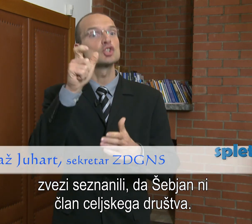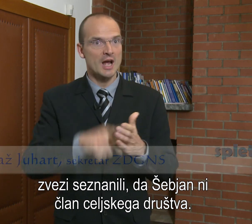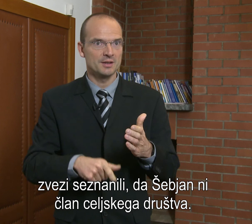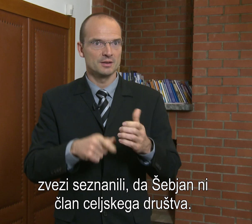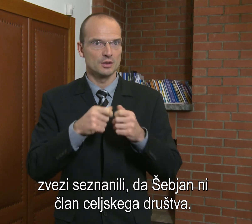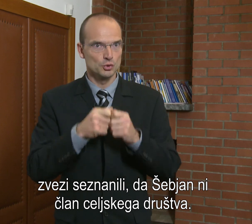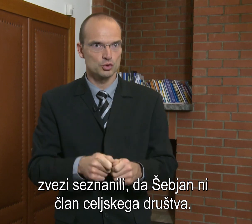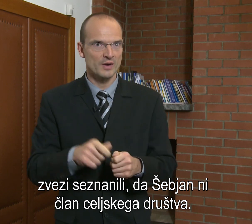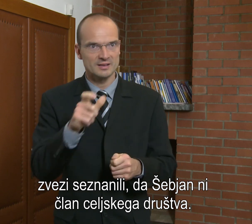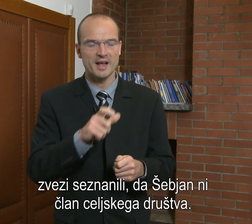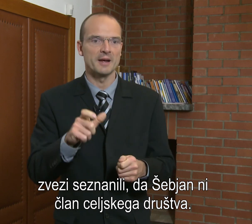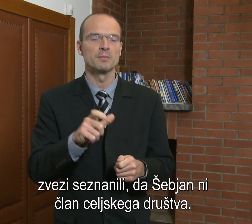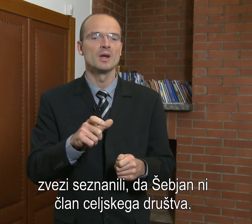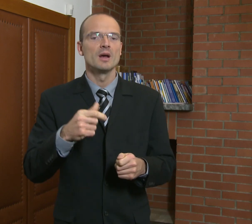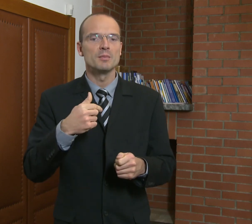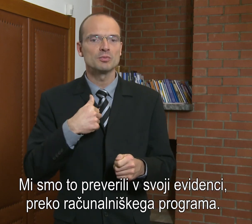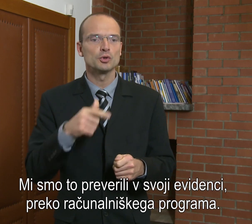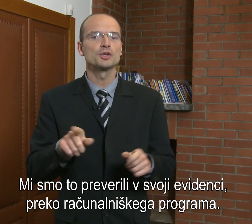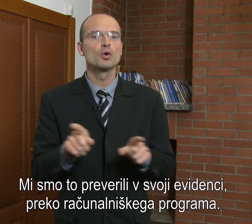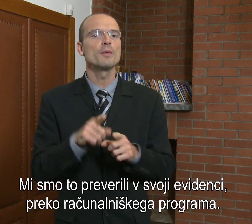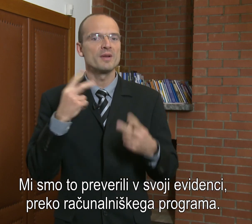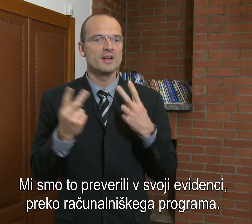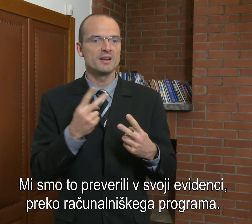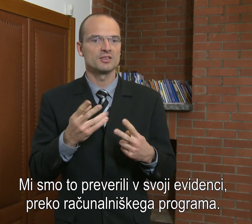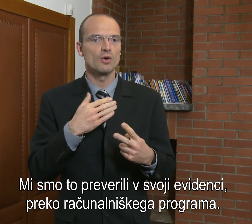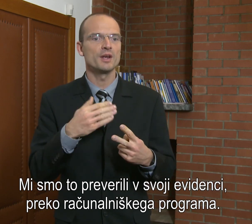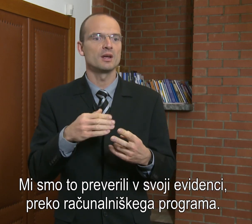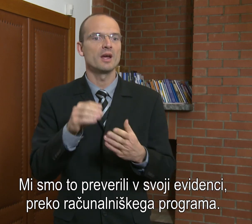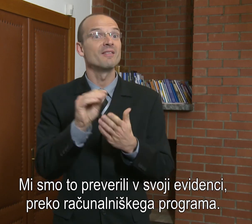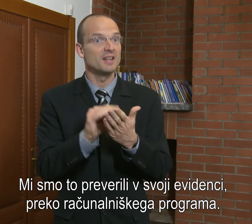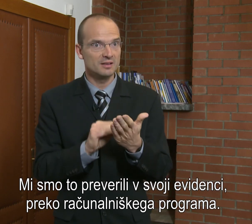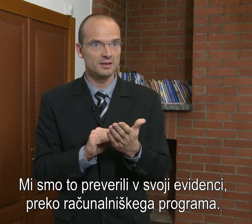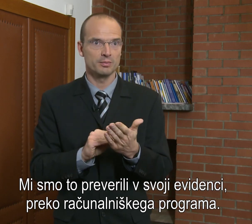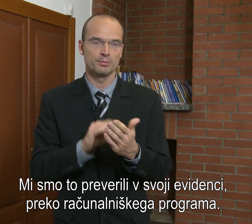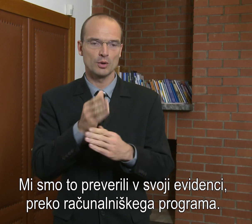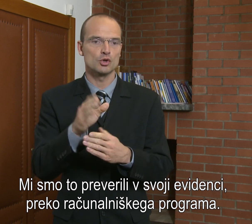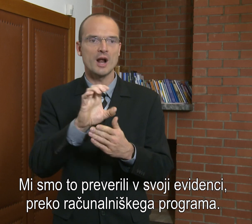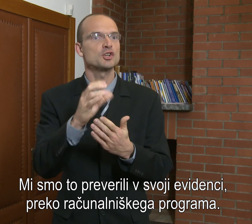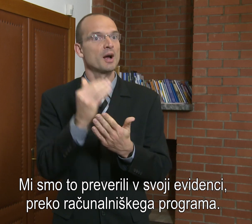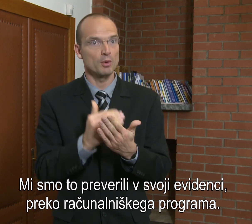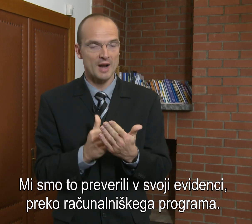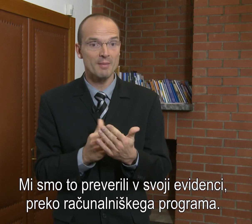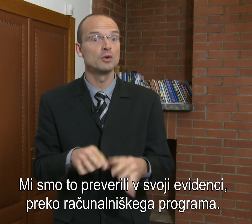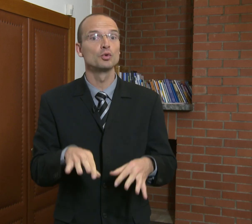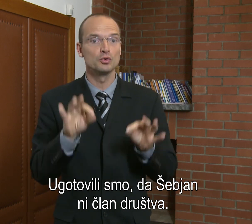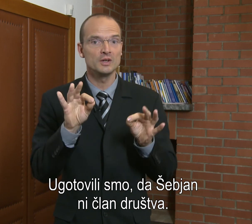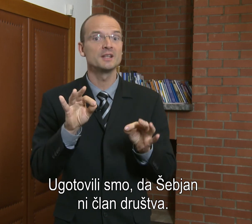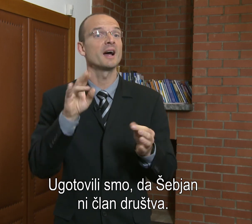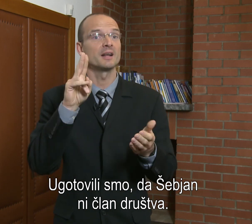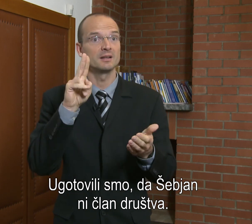član društva Celje. Mi smo to takoj preverili v svoji evidenci preko računalniškega programa in ugotovili, da je